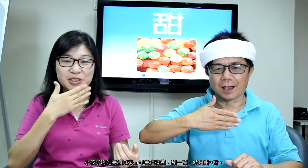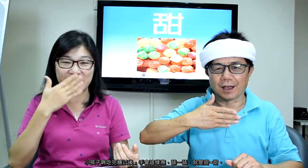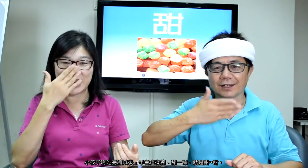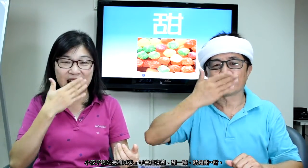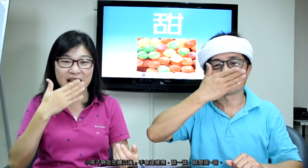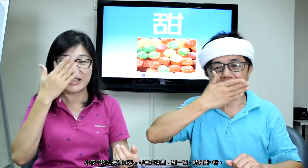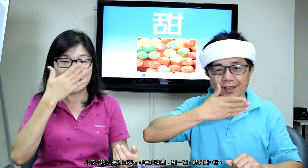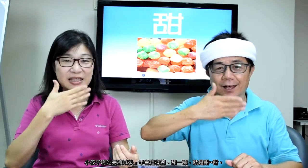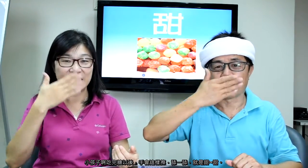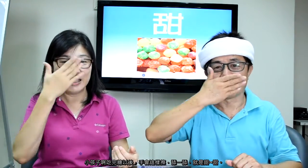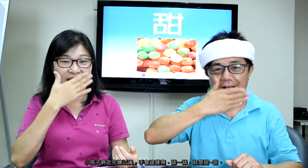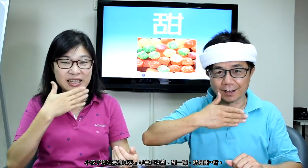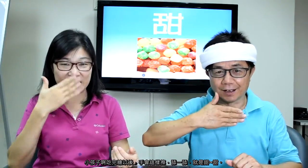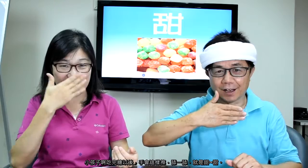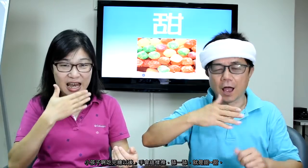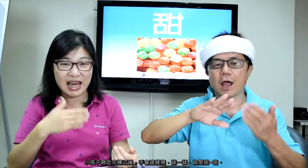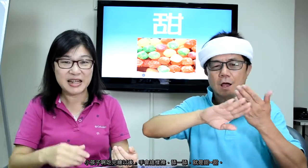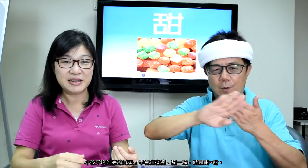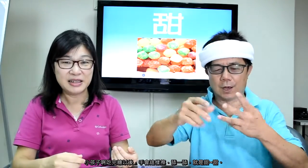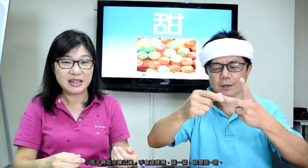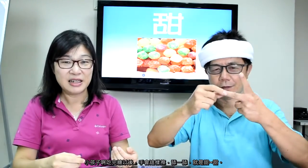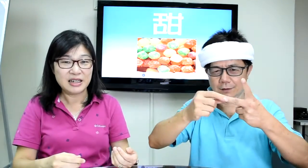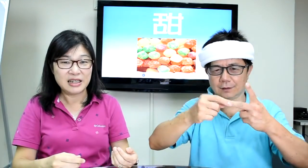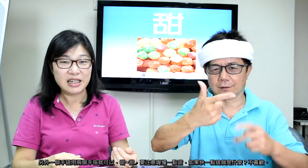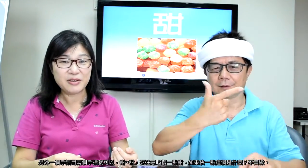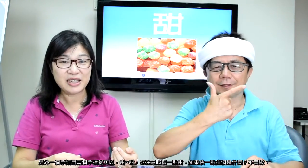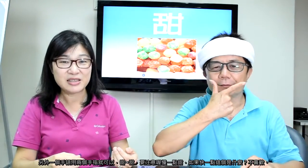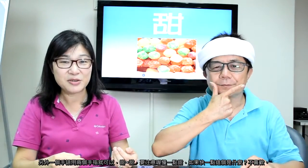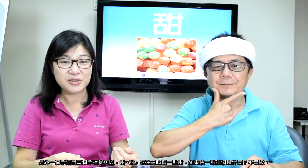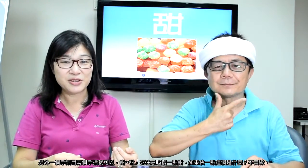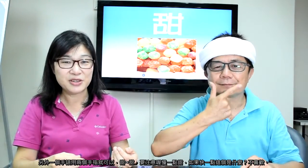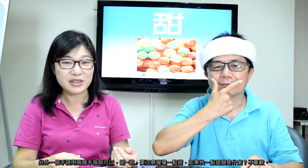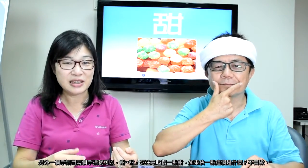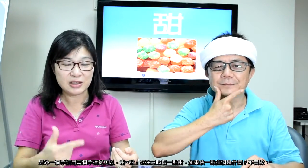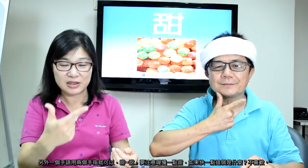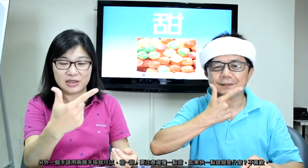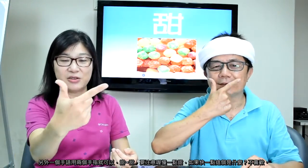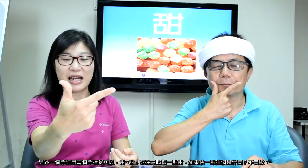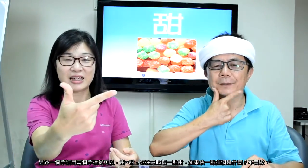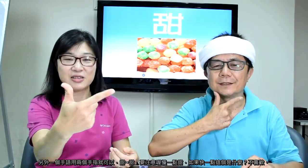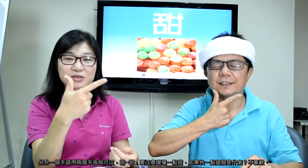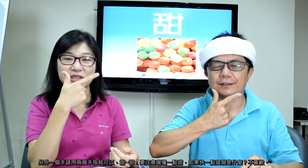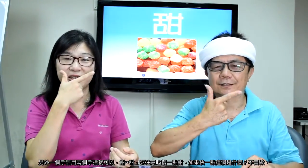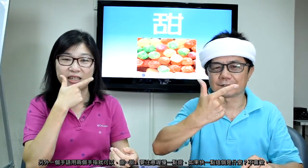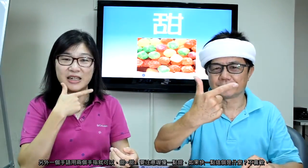是甜，甜。另外一个手语，用两个手指就可以